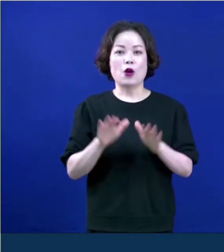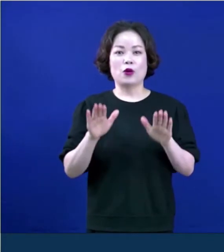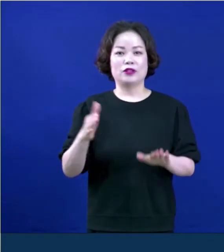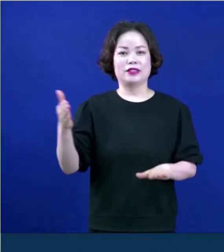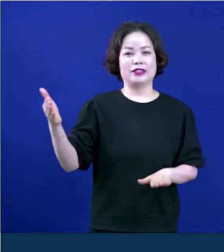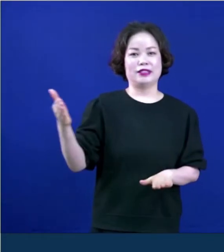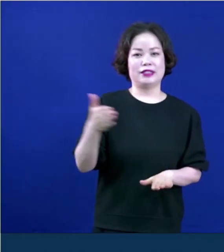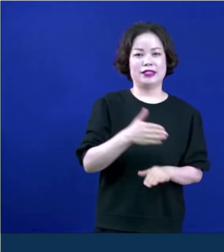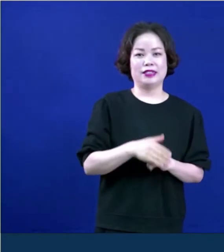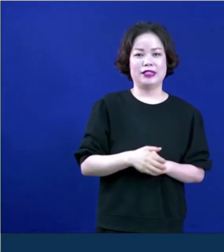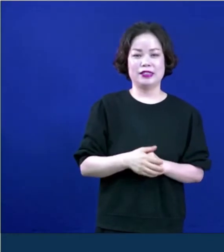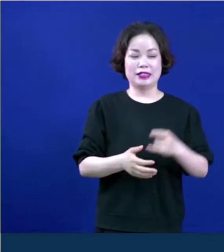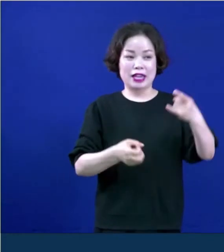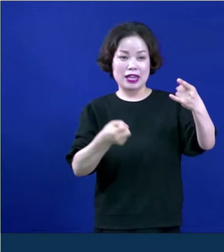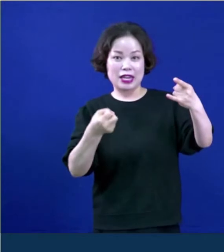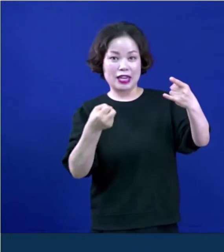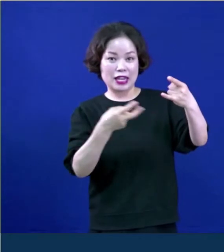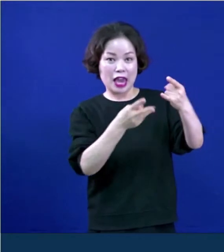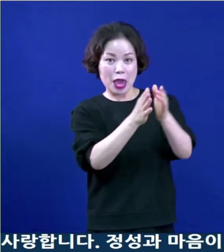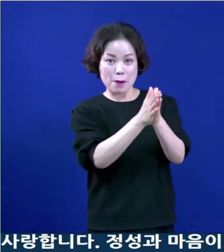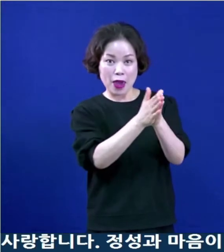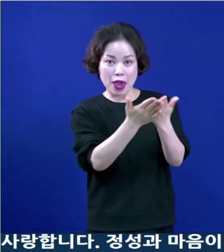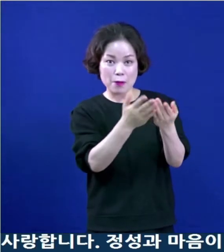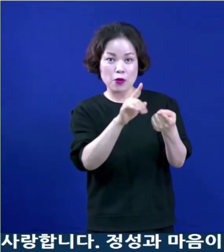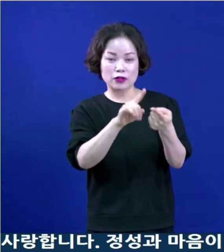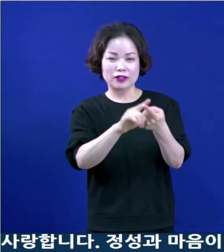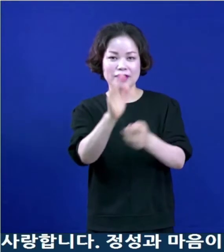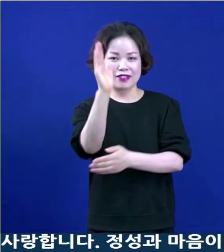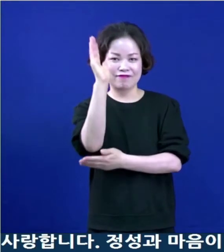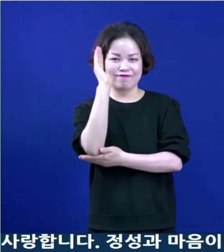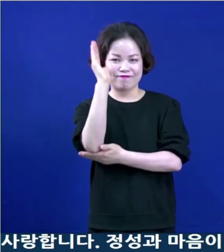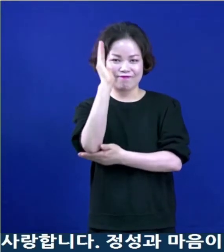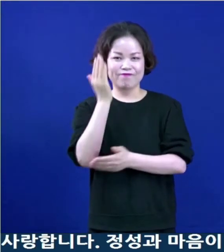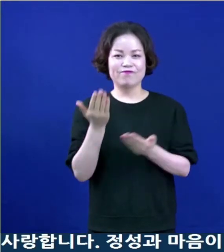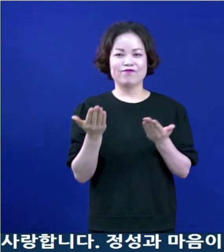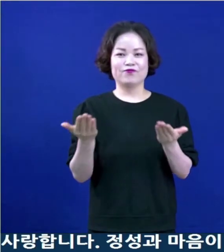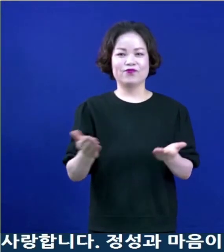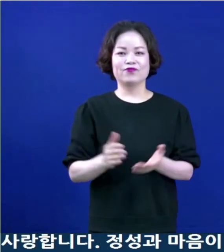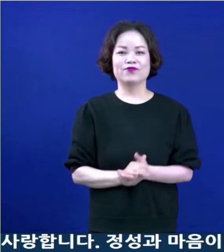오늘부터 에베소서 말씀 강해를 시작합니다.